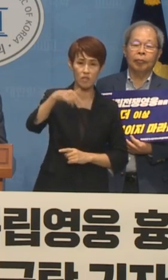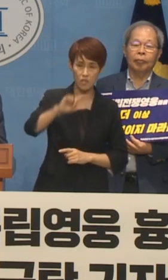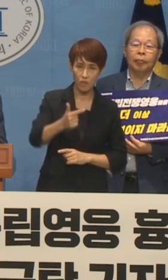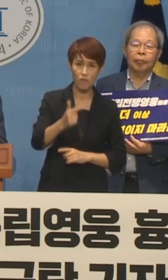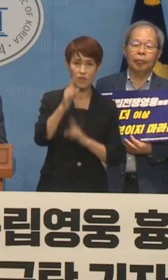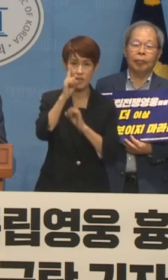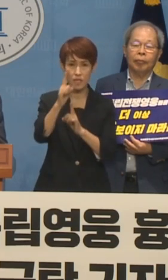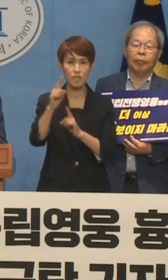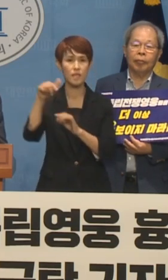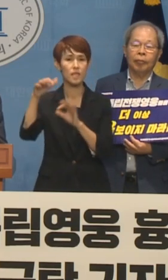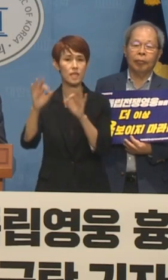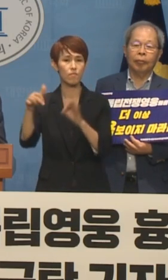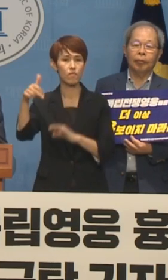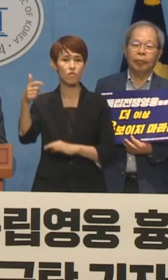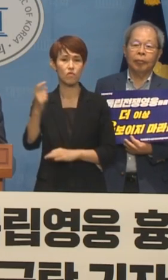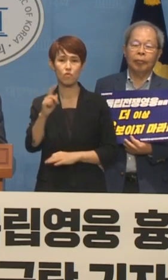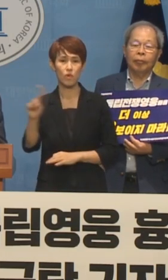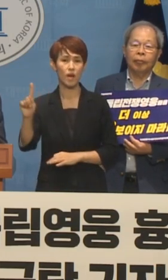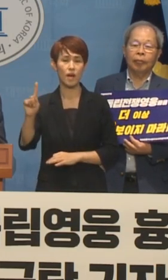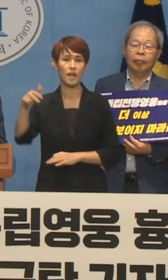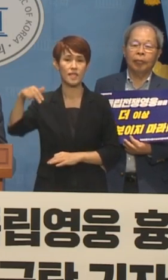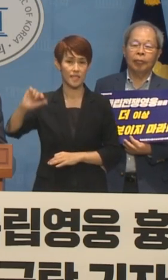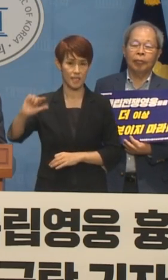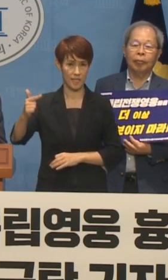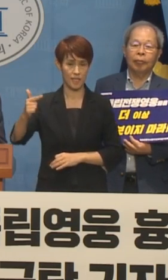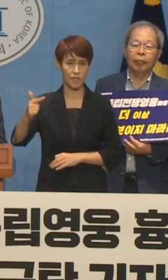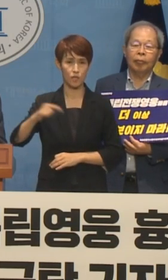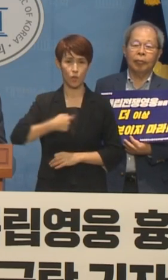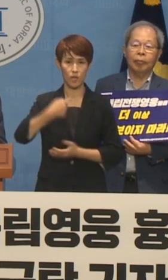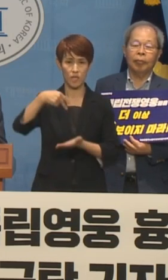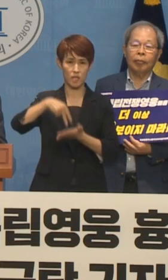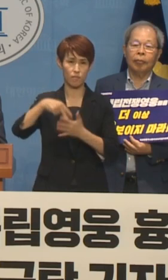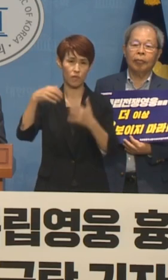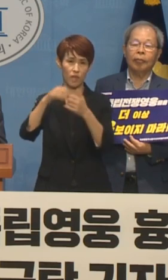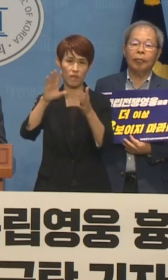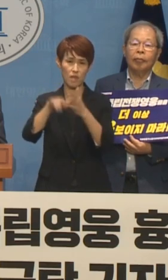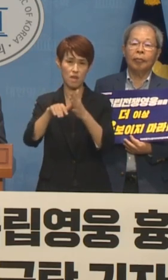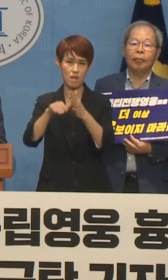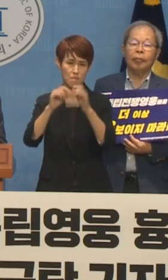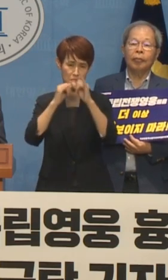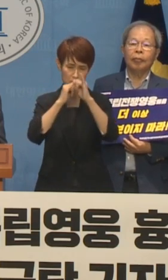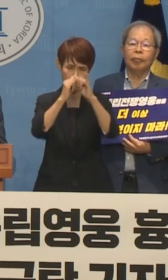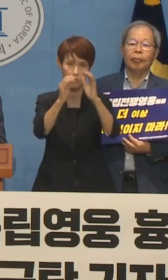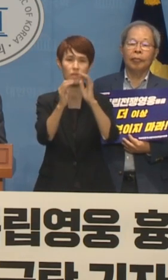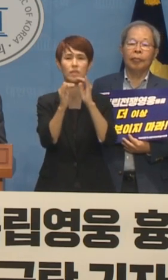이범석, 김좌진 등 독립전쟁 영웅들의 흉상을